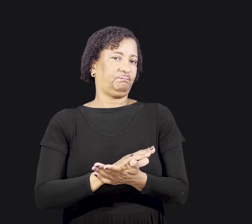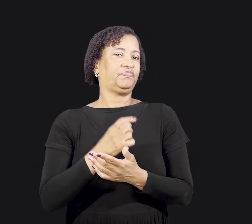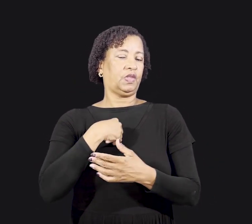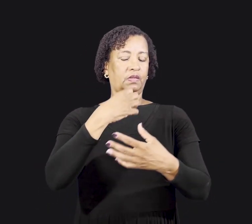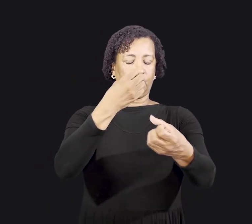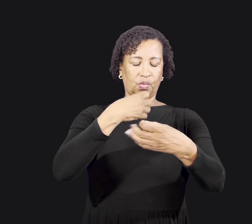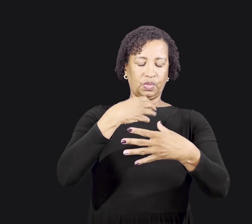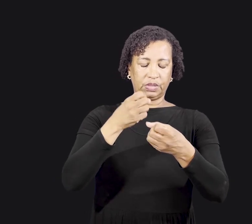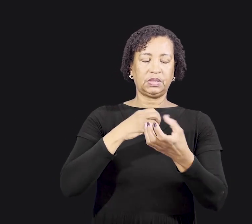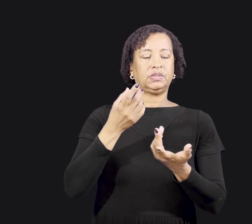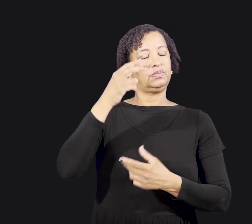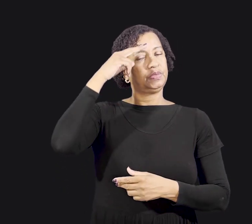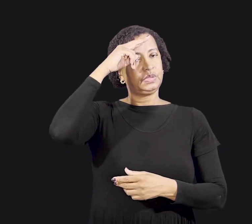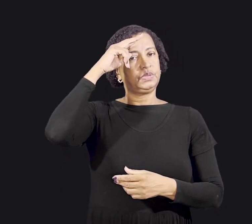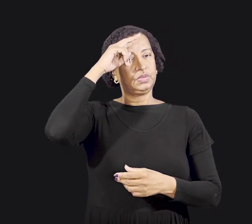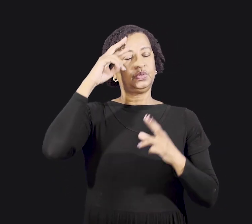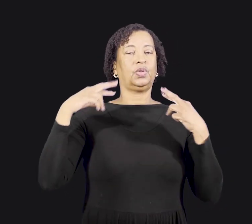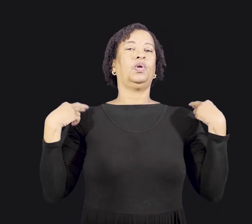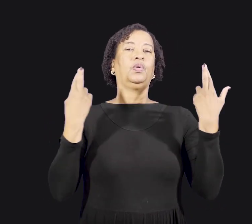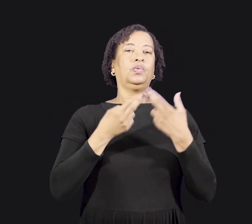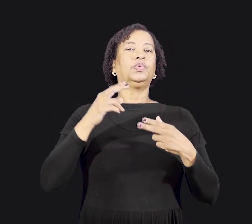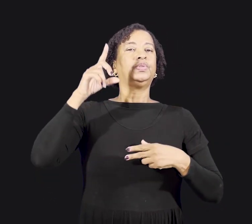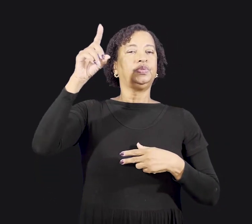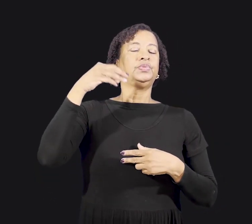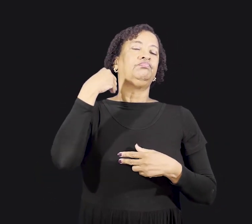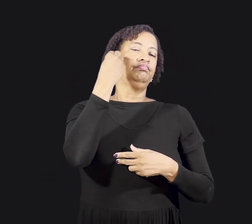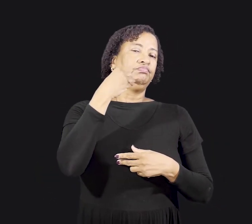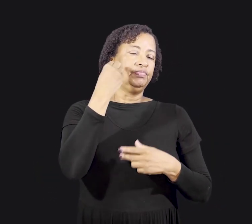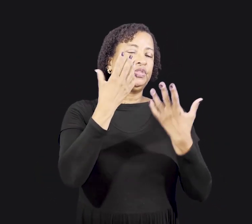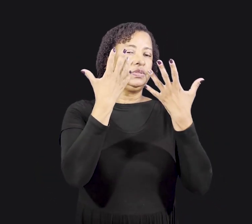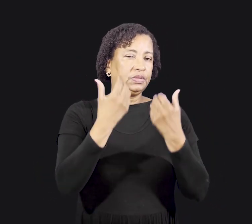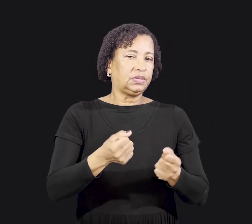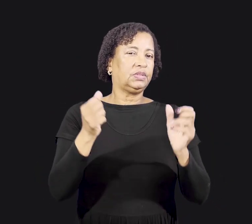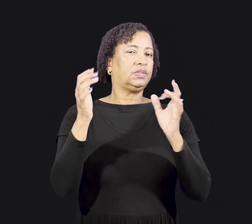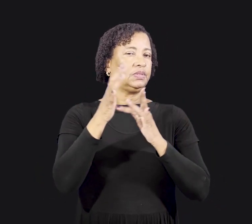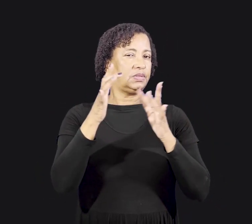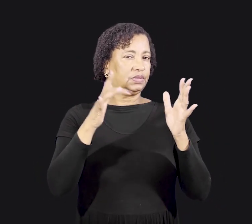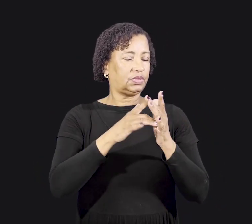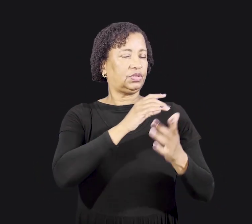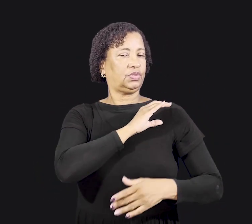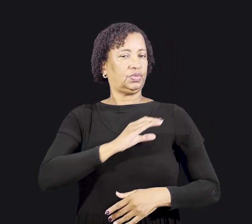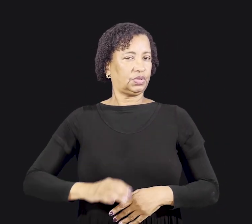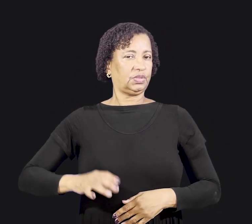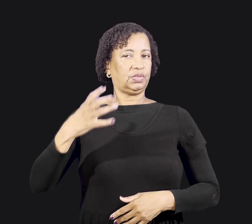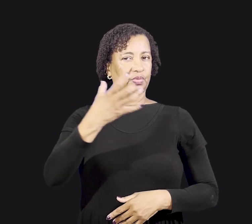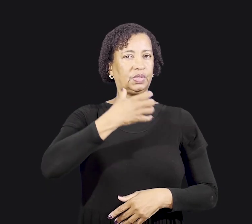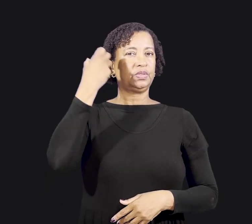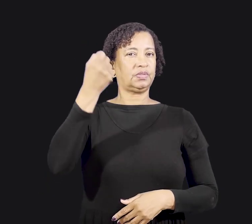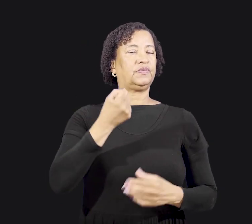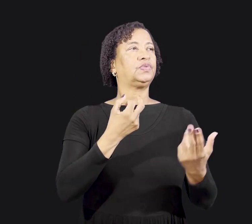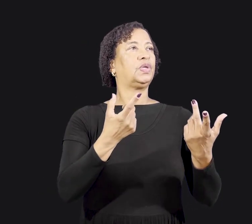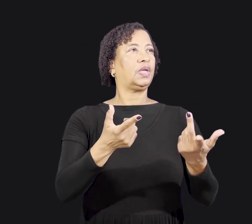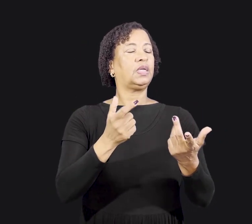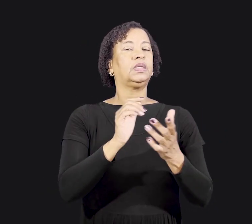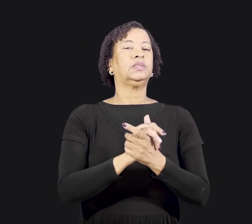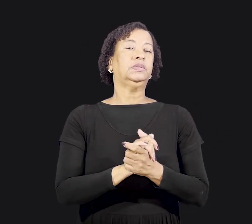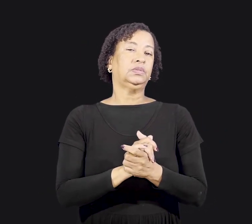é o ensino dessa parábola. O reino de Deus, ou a experiência de aceitar a Jesus Cristo e sua salvação, é como um tesouro que um